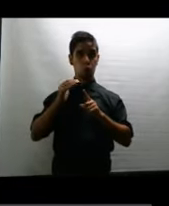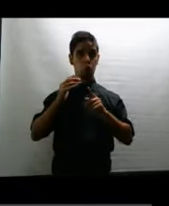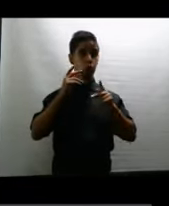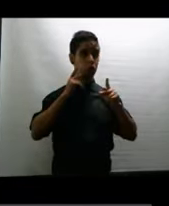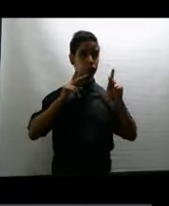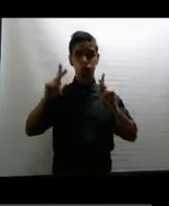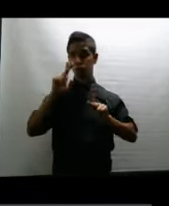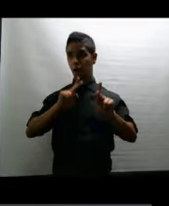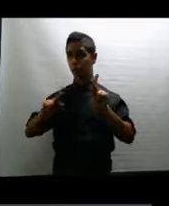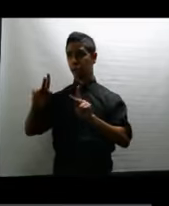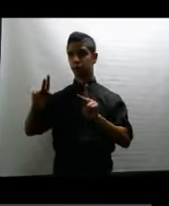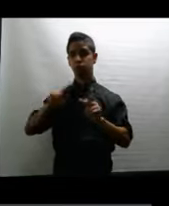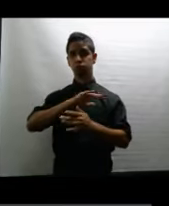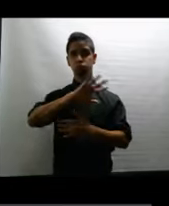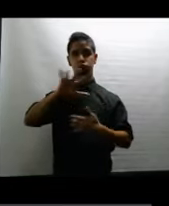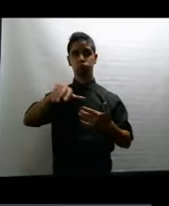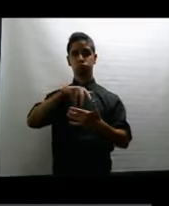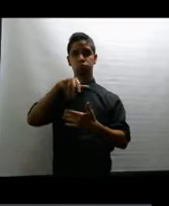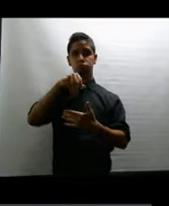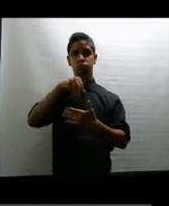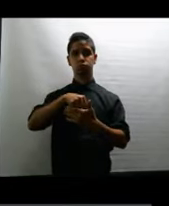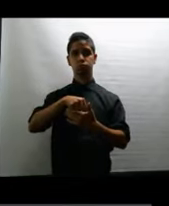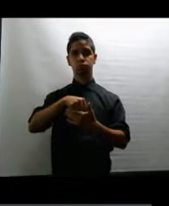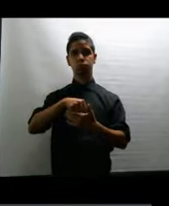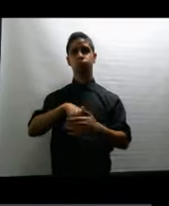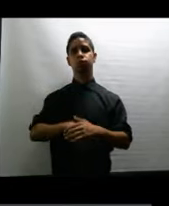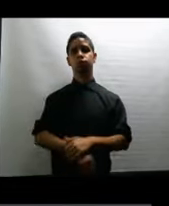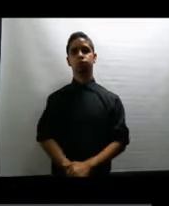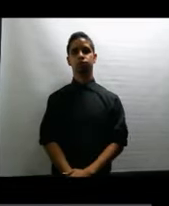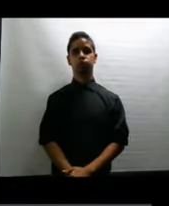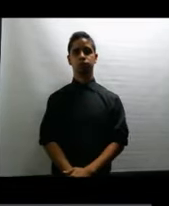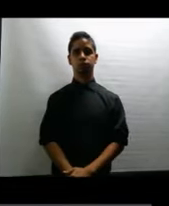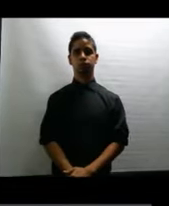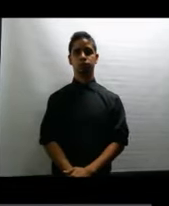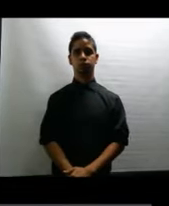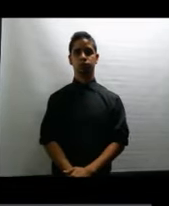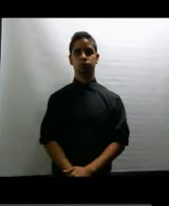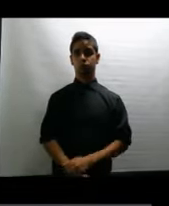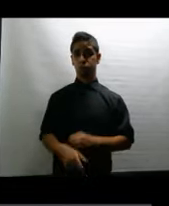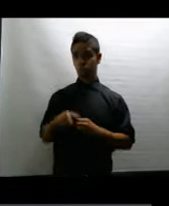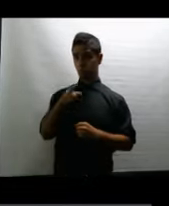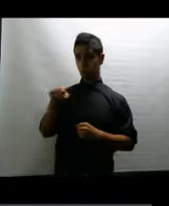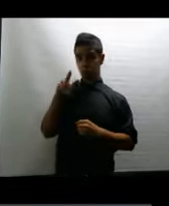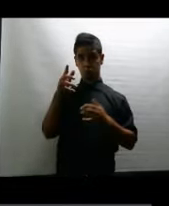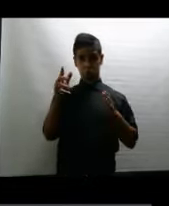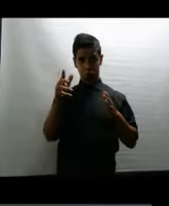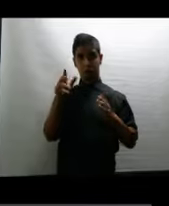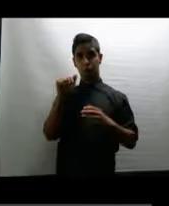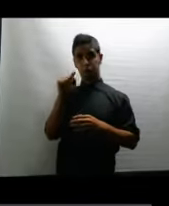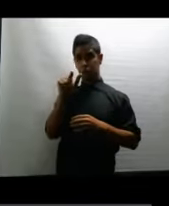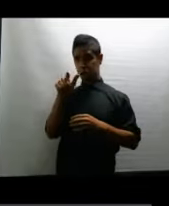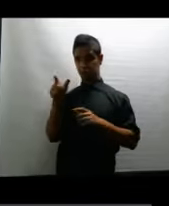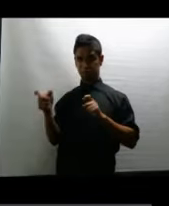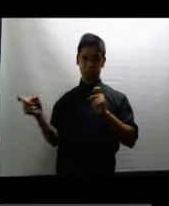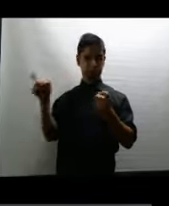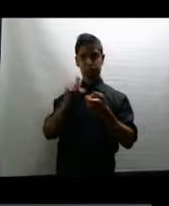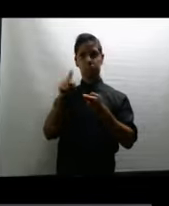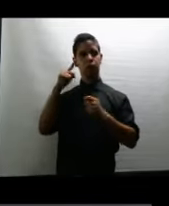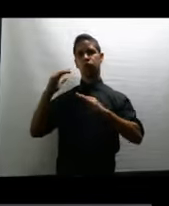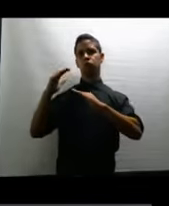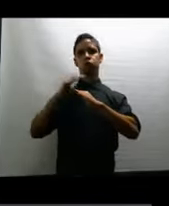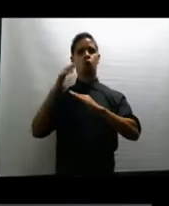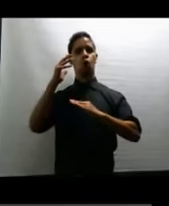somos todos. ¿Y tú? ¿Ya te cambiaste a AT&T para tener la mejor